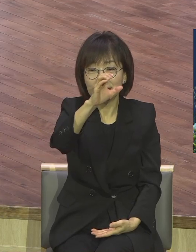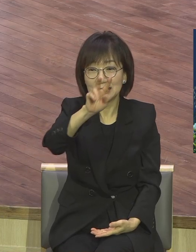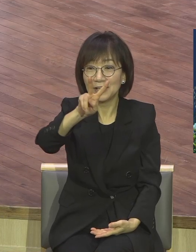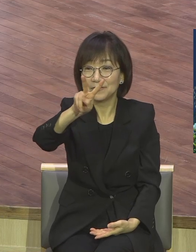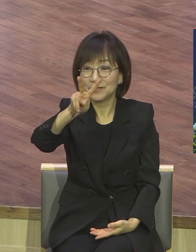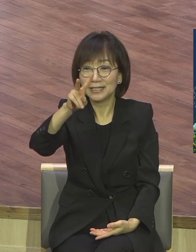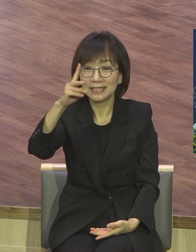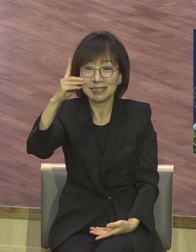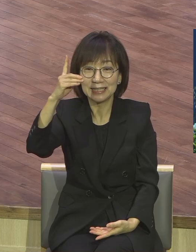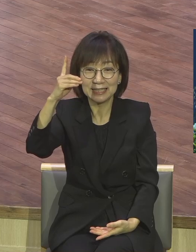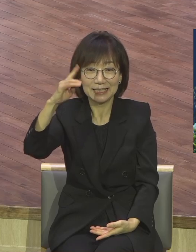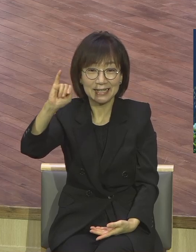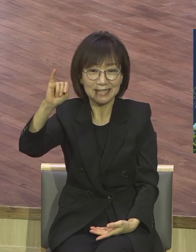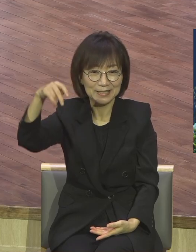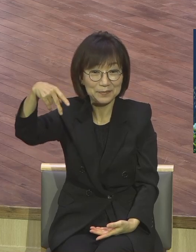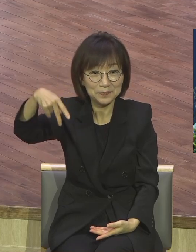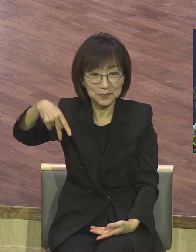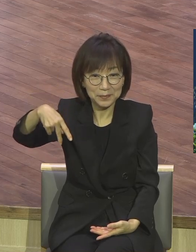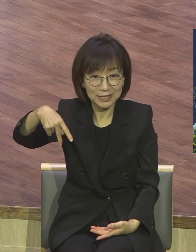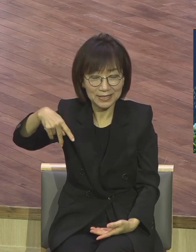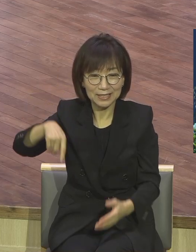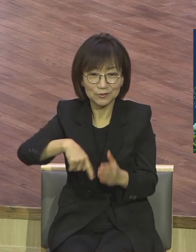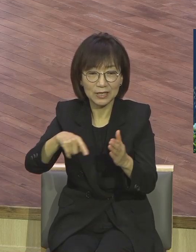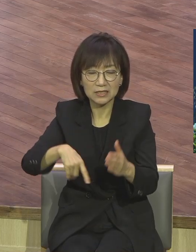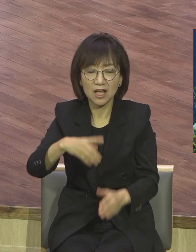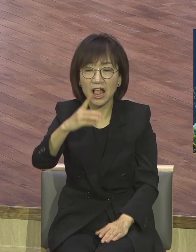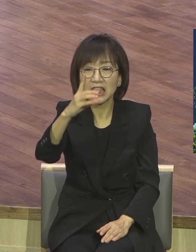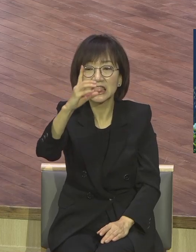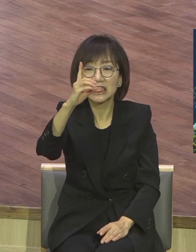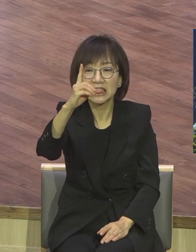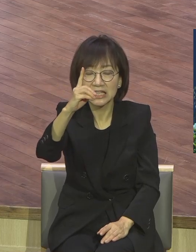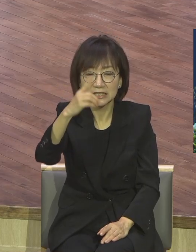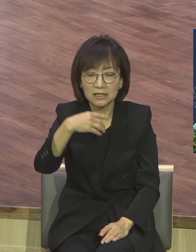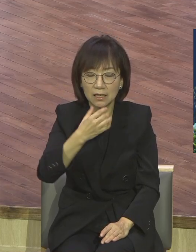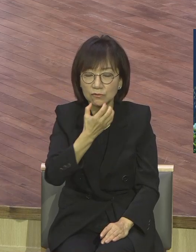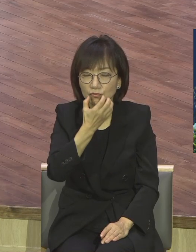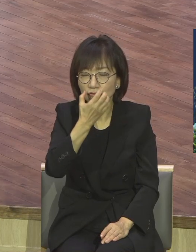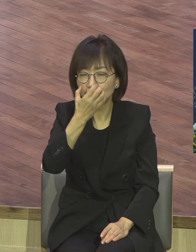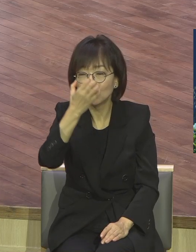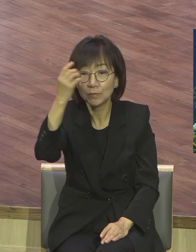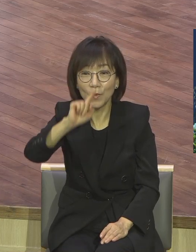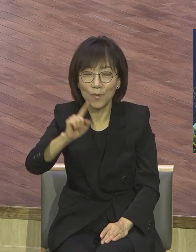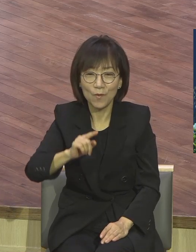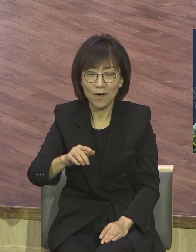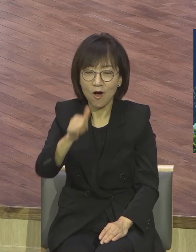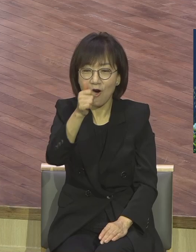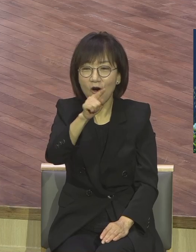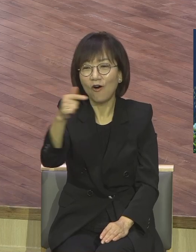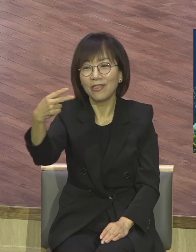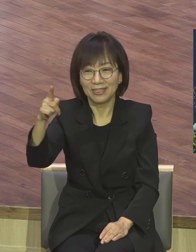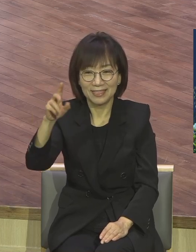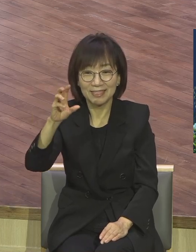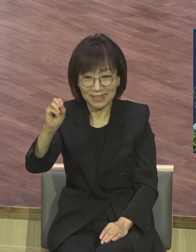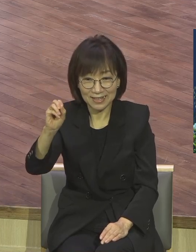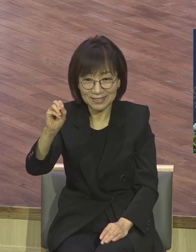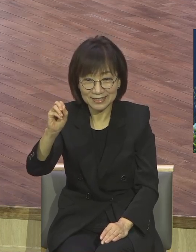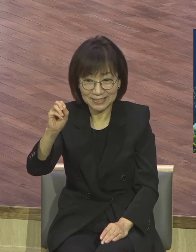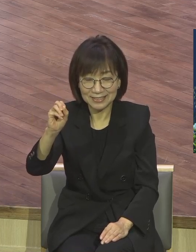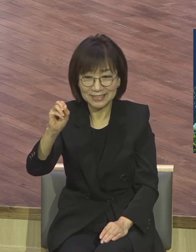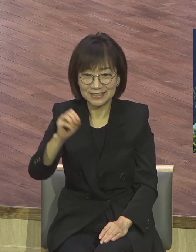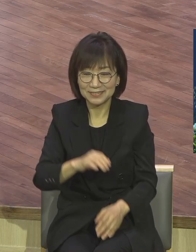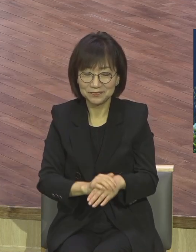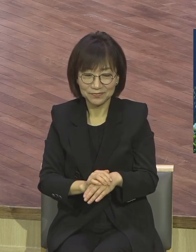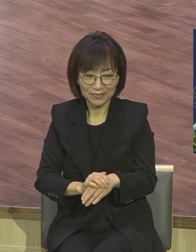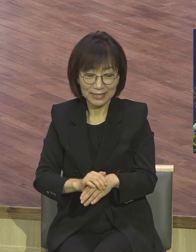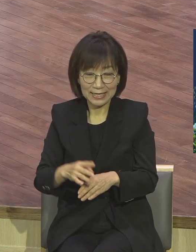CVDIP에서 D-DREAM입니다. 이 드림, 이 본당 헌당입니다. 2022년 본당